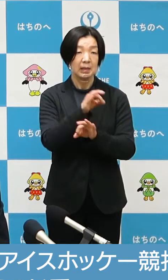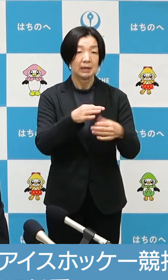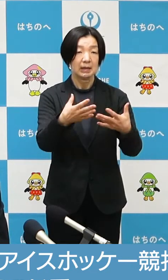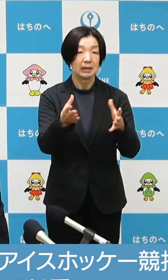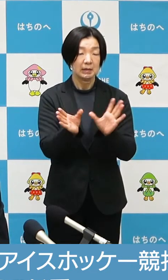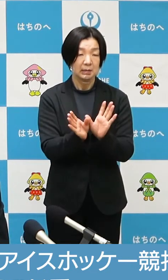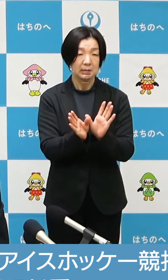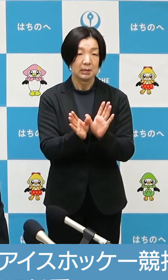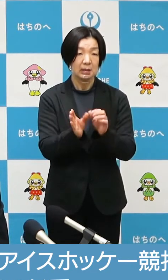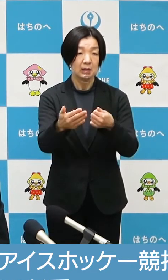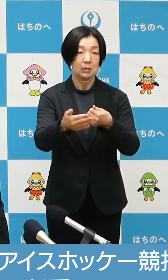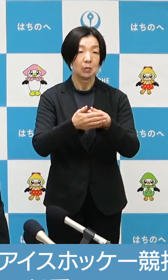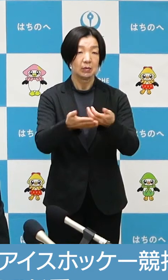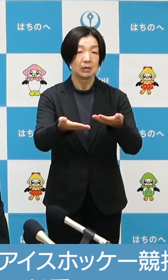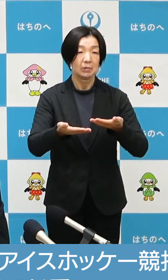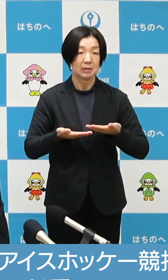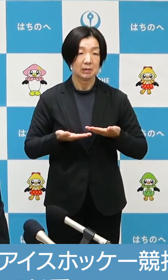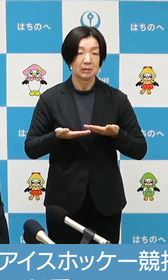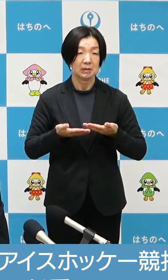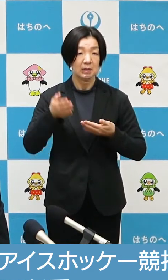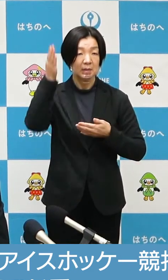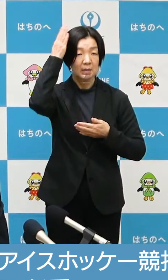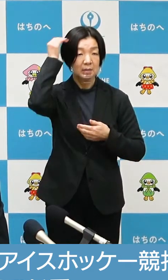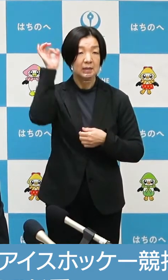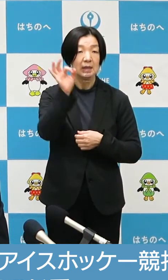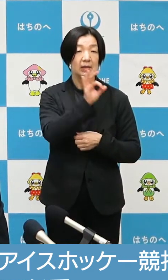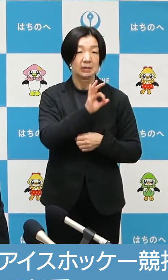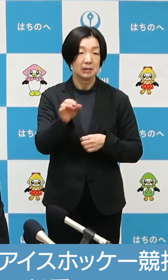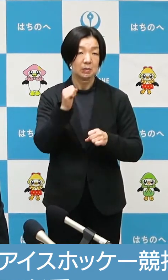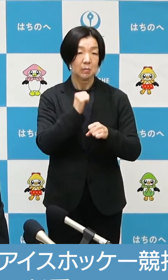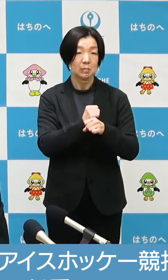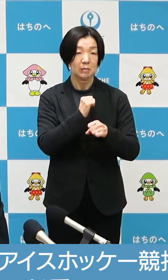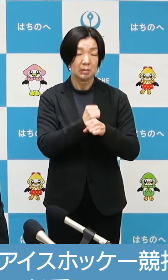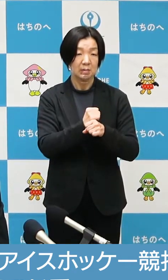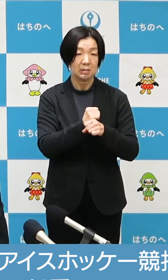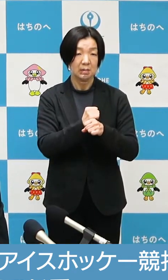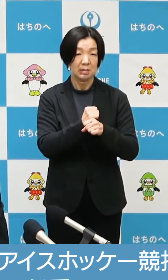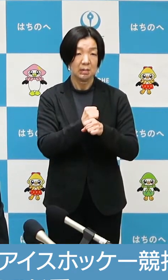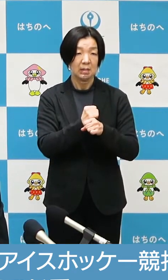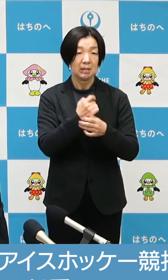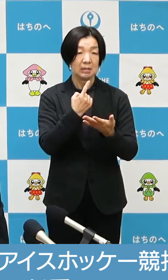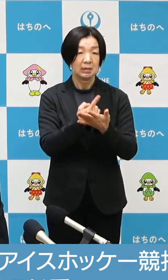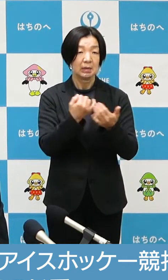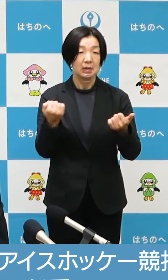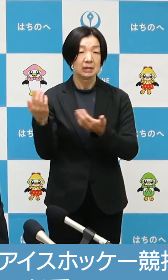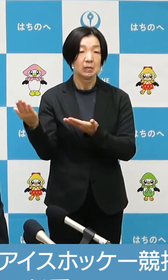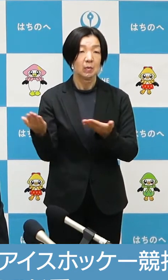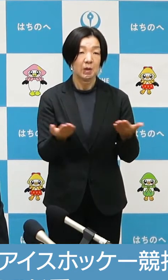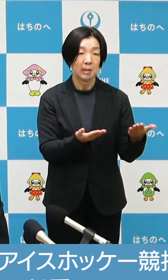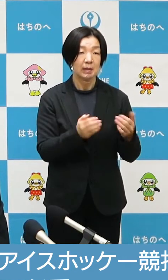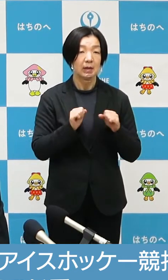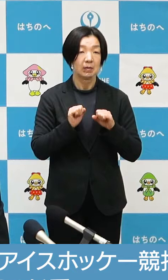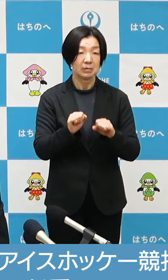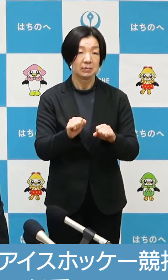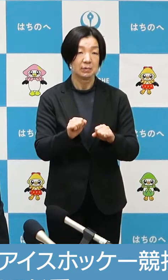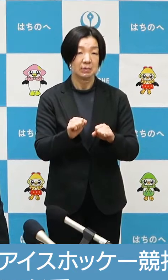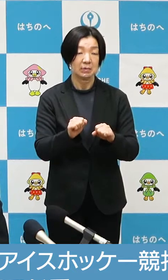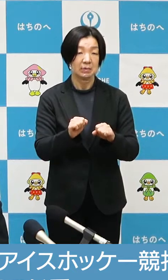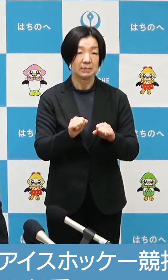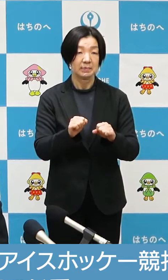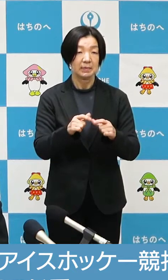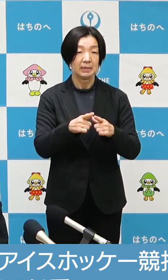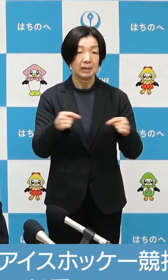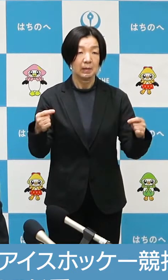のご協賛を得て記念品の作成や大会参加者の歓迎を行うなど